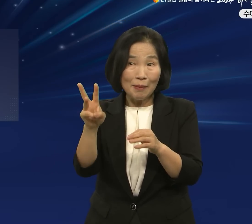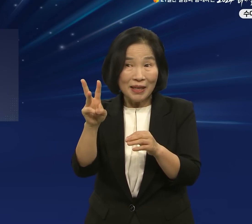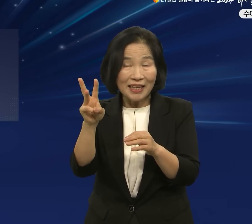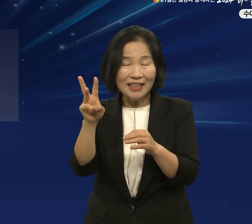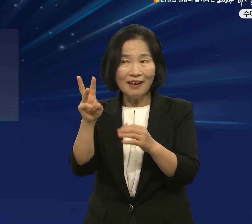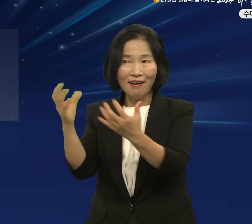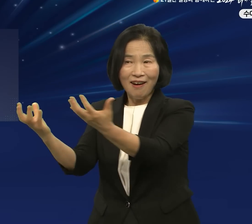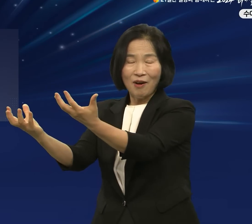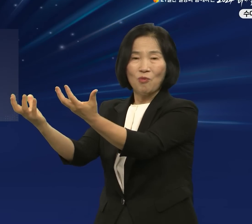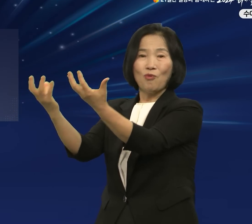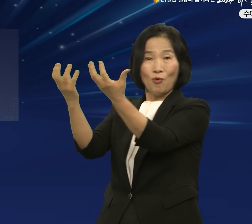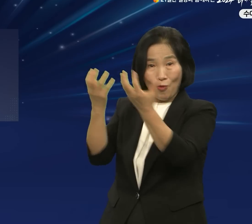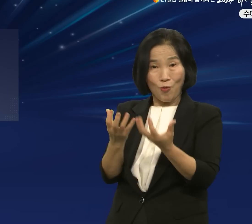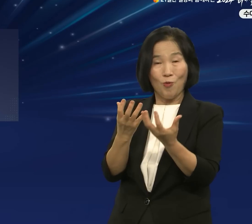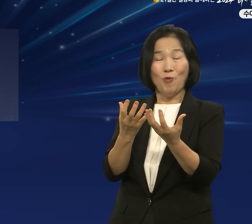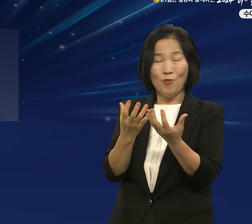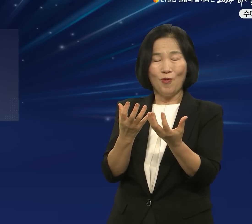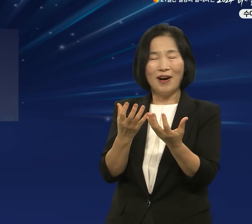왔습니다.